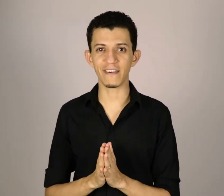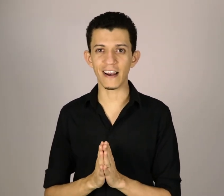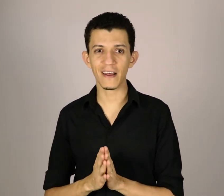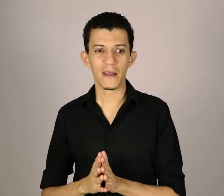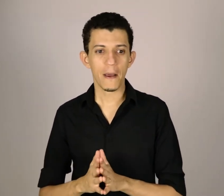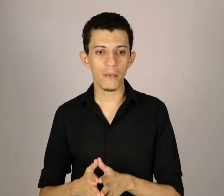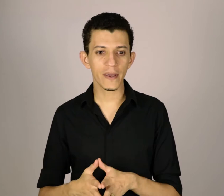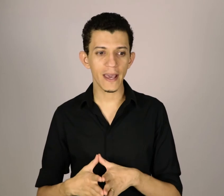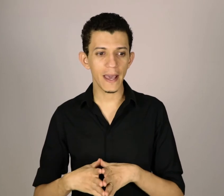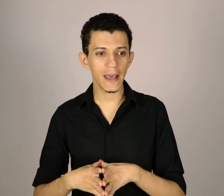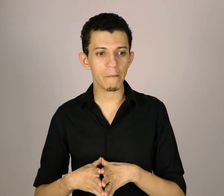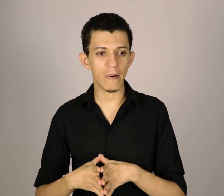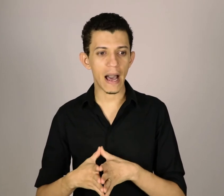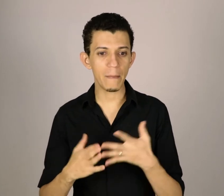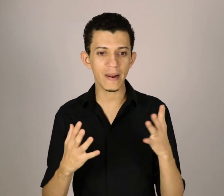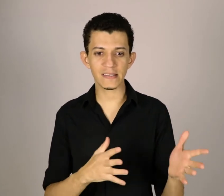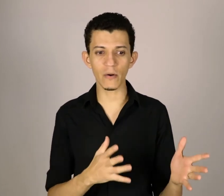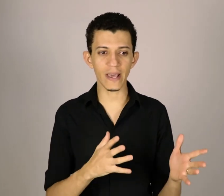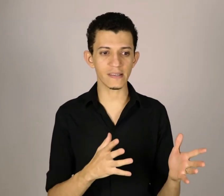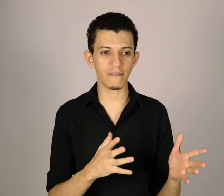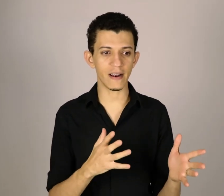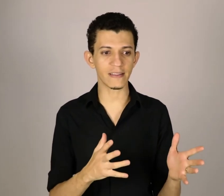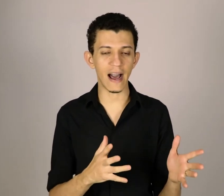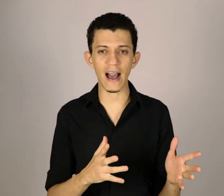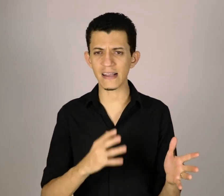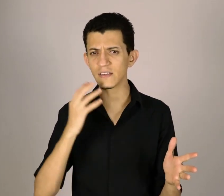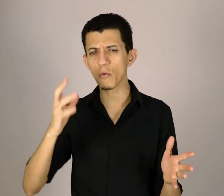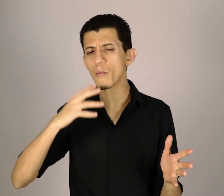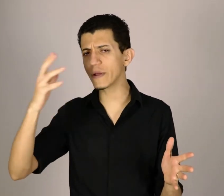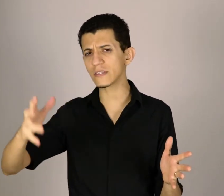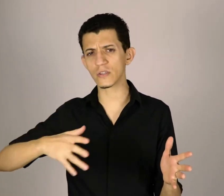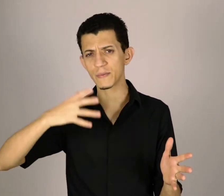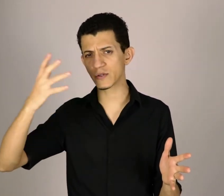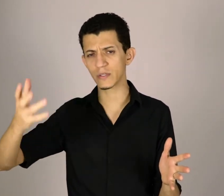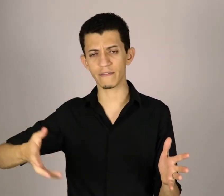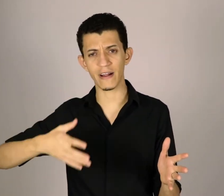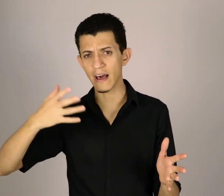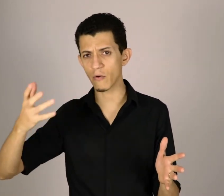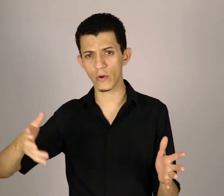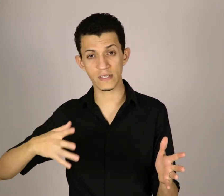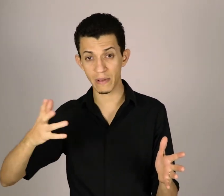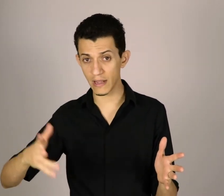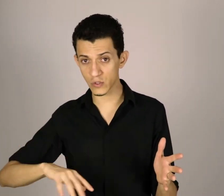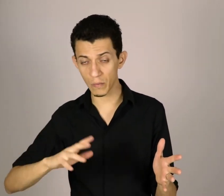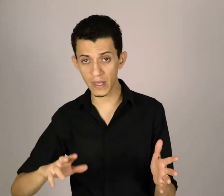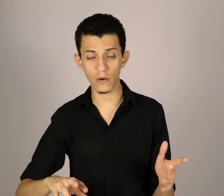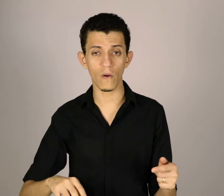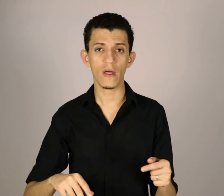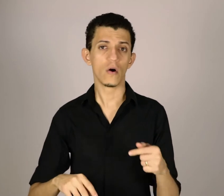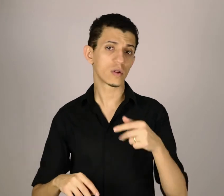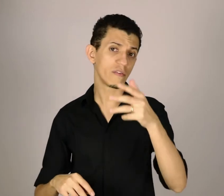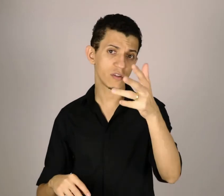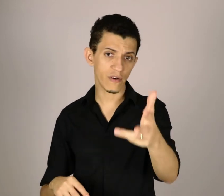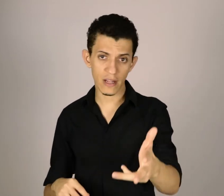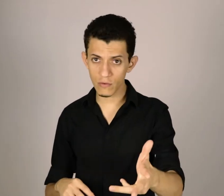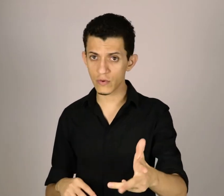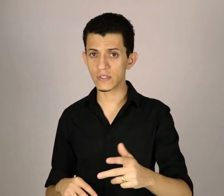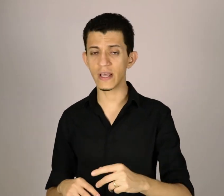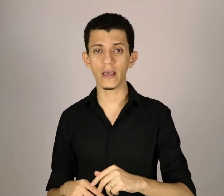fala, porque a impressão que essa fala dá, assim como muitas outras pessoas já falaram coisas semelhantes comigo, ou talvez tenham falado com você,